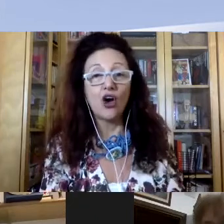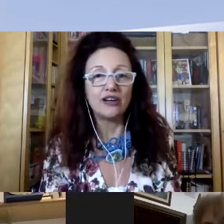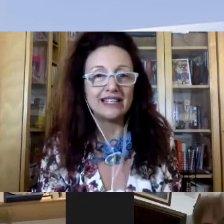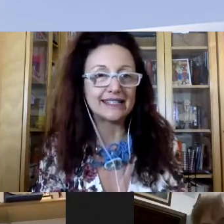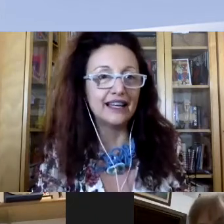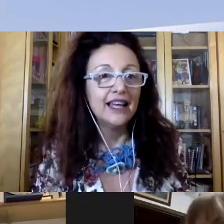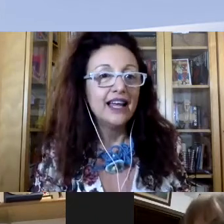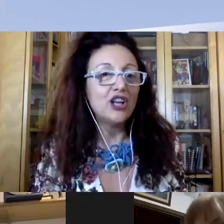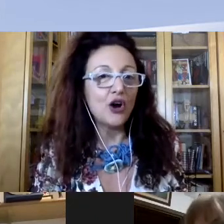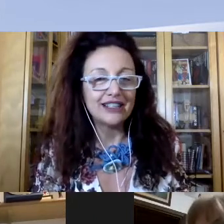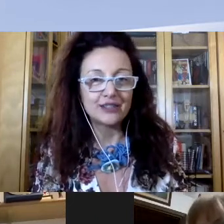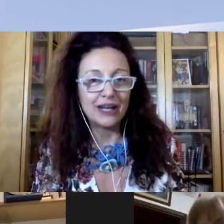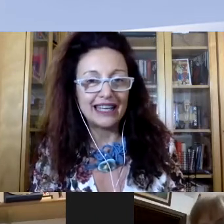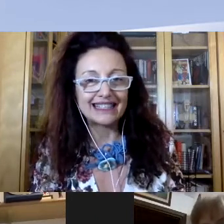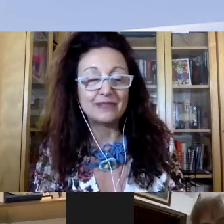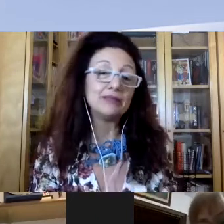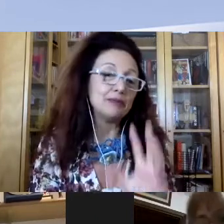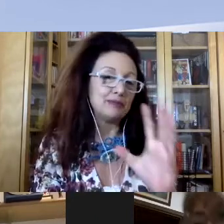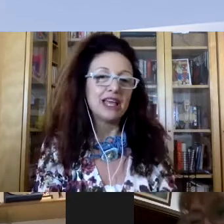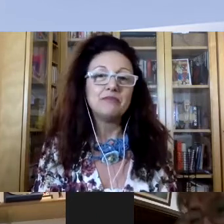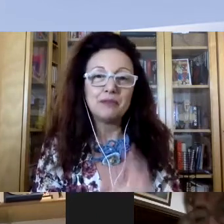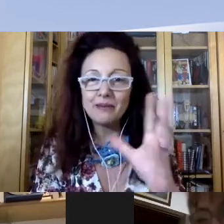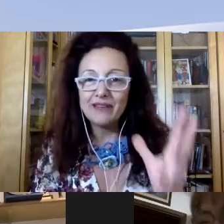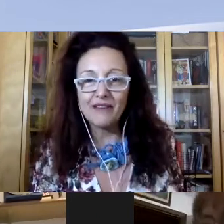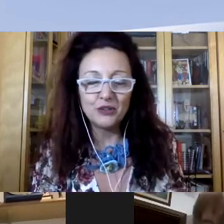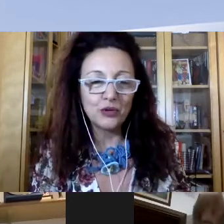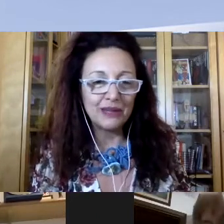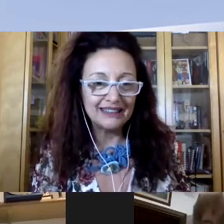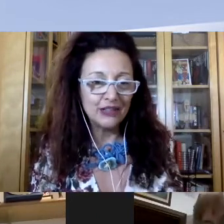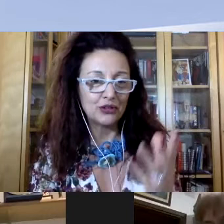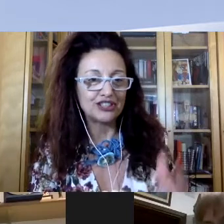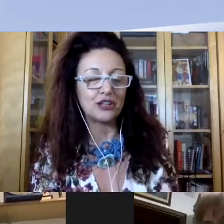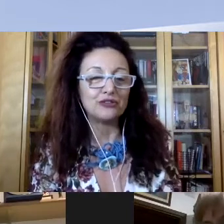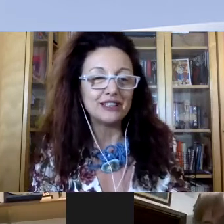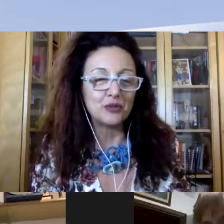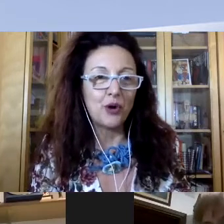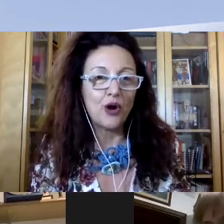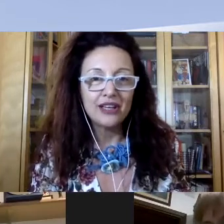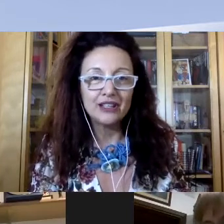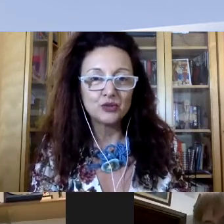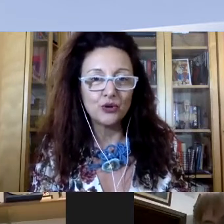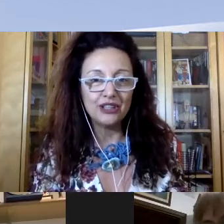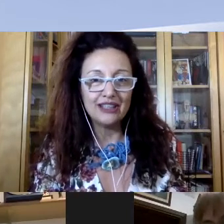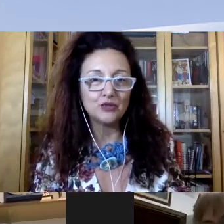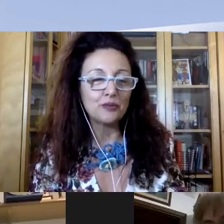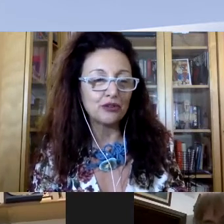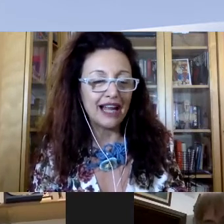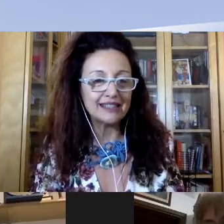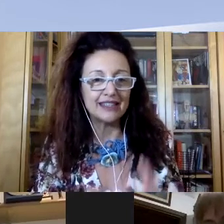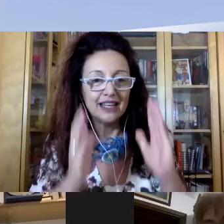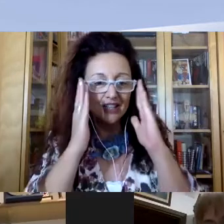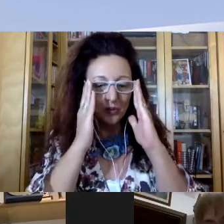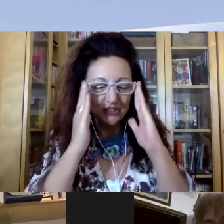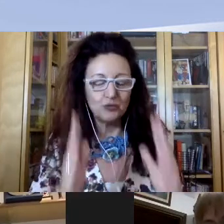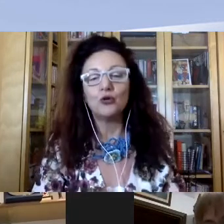Torniamo a ridere. Loris Gualerti, mi premeva, avendo qui Matteo, che ci raccontasse un po' i suoi